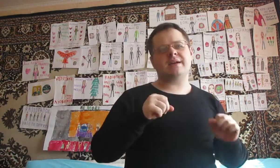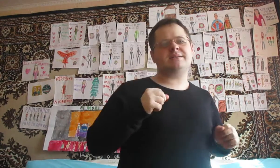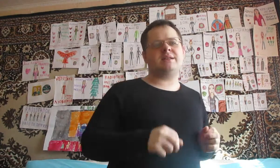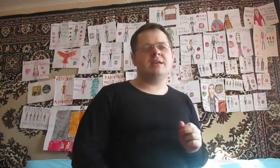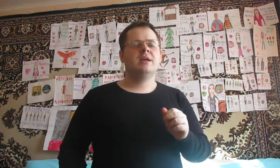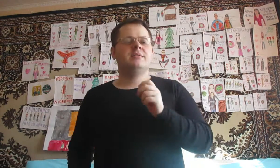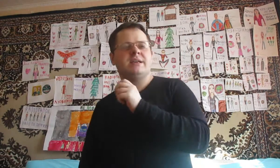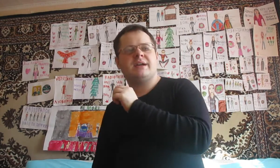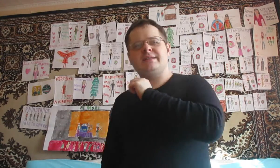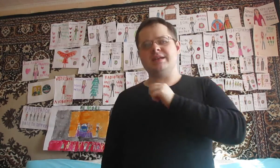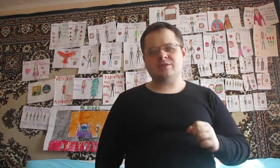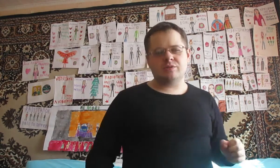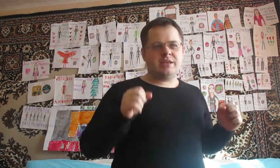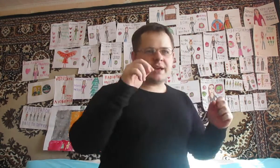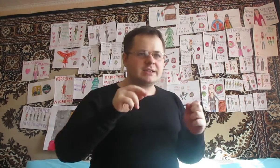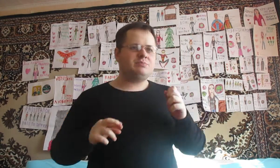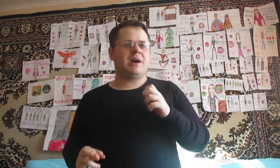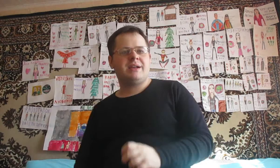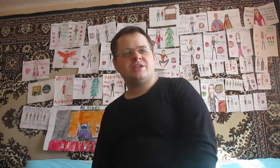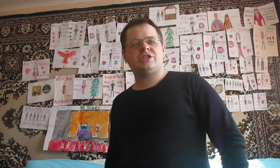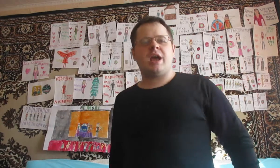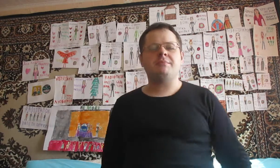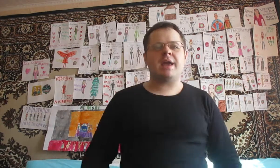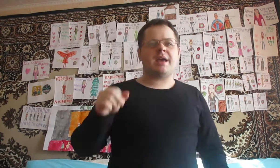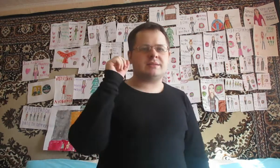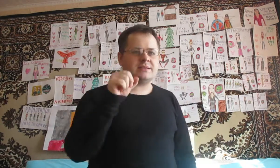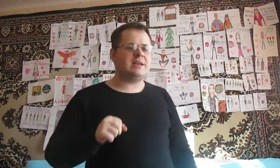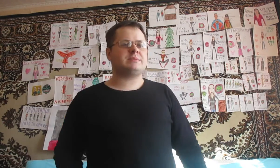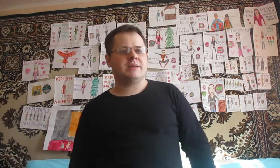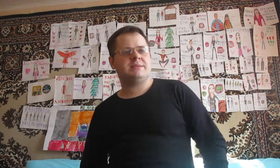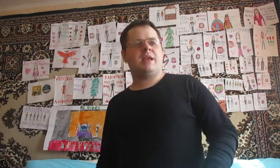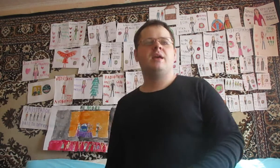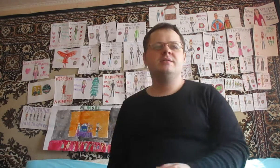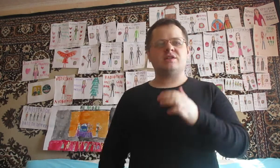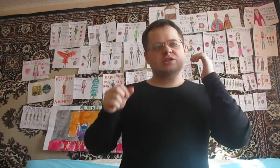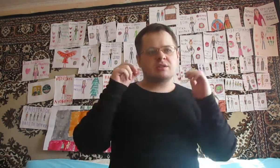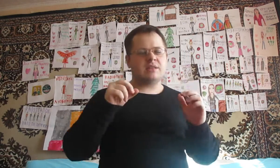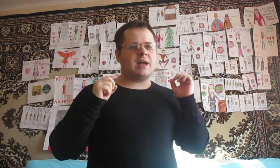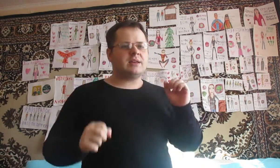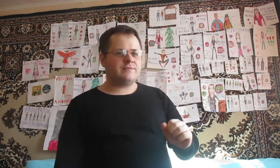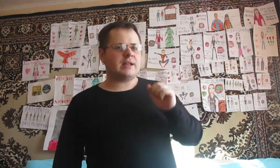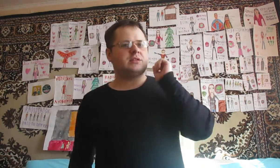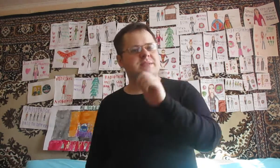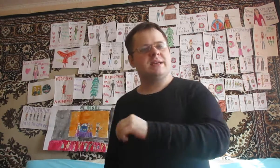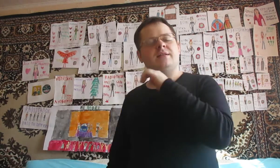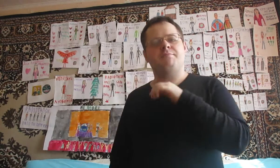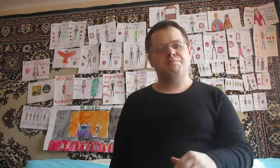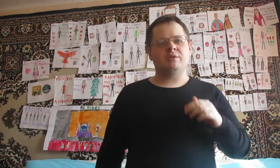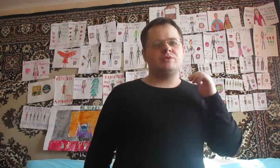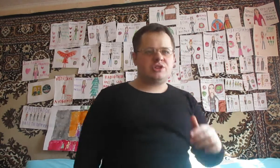Лас-Вегас трип. Все хотят уехать богачами, это здесь мы три. Все, что надо в одном зале